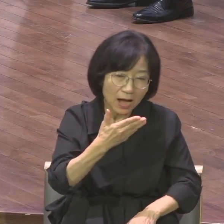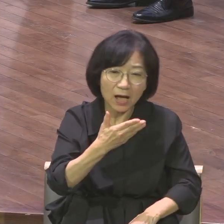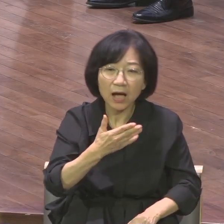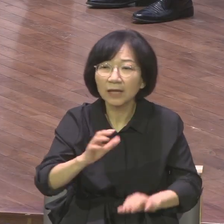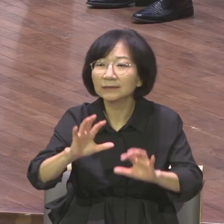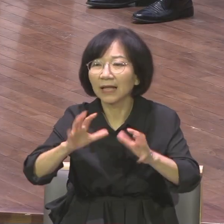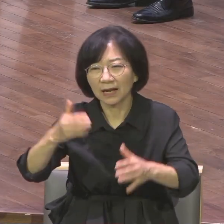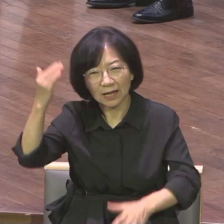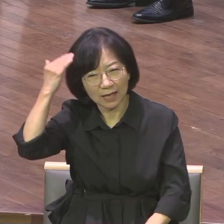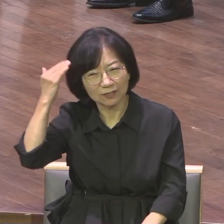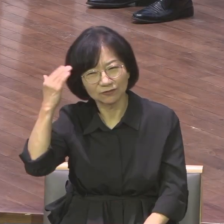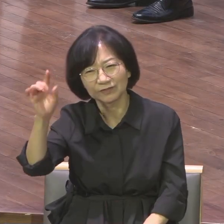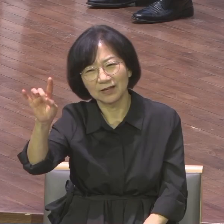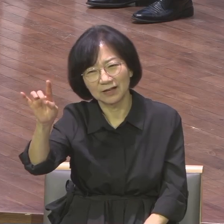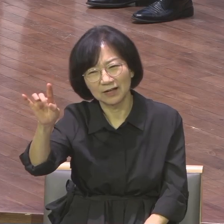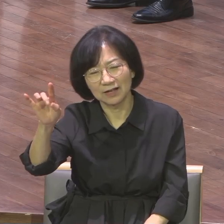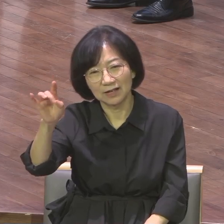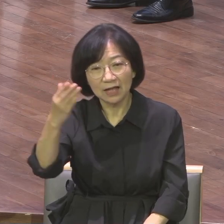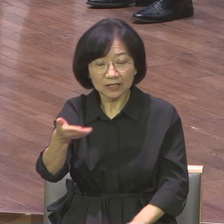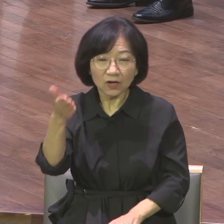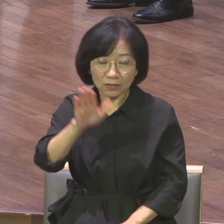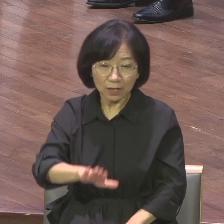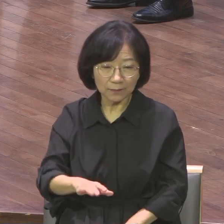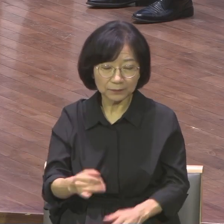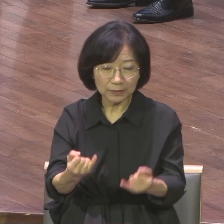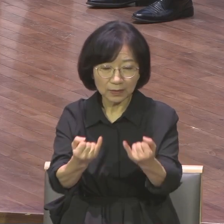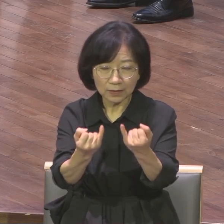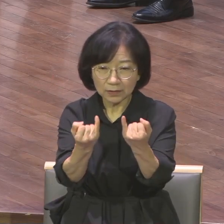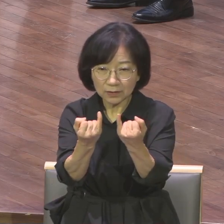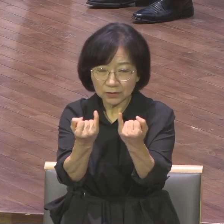그런데 지금